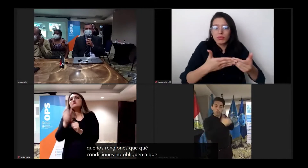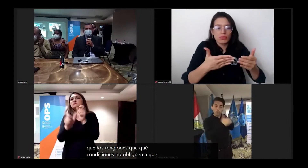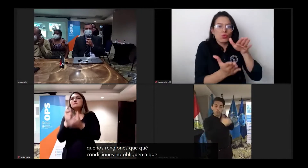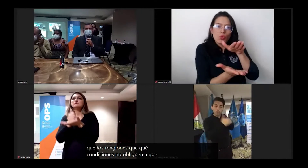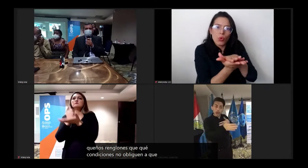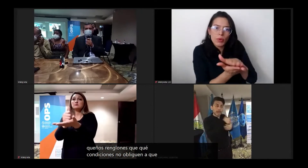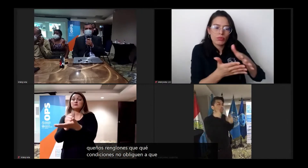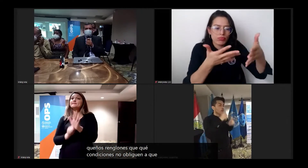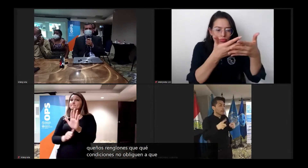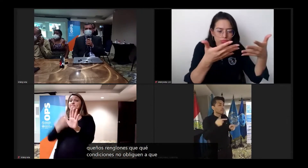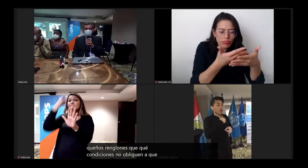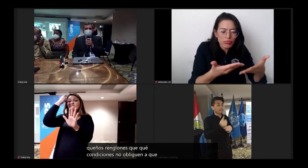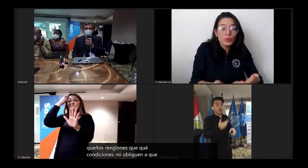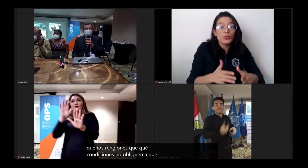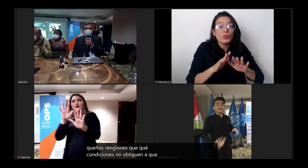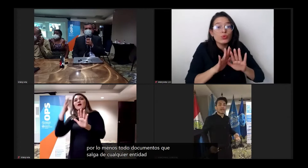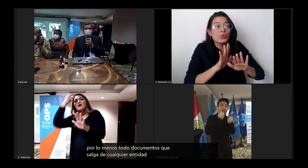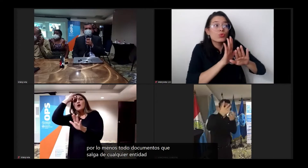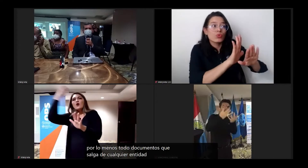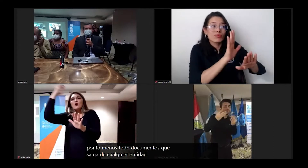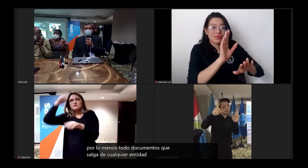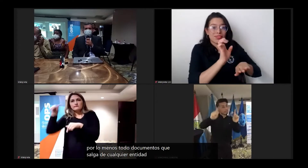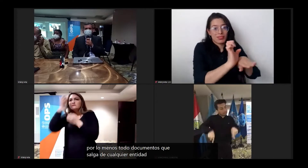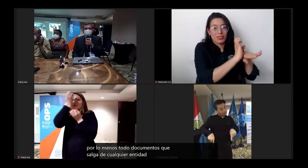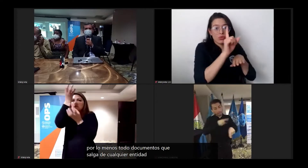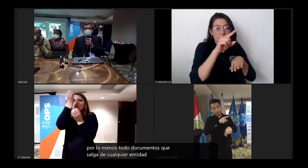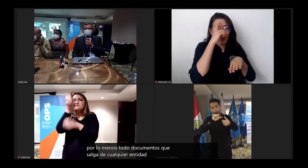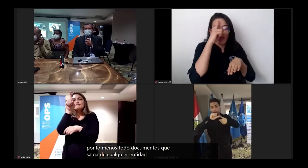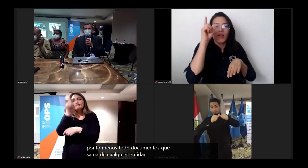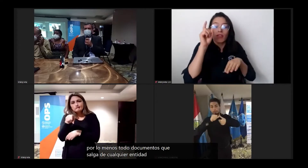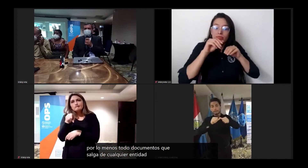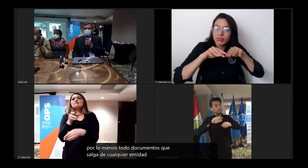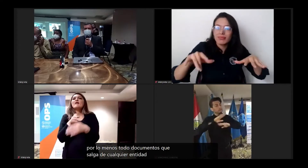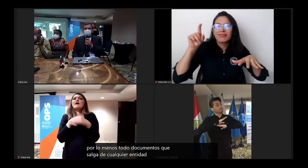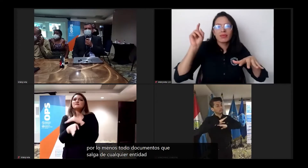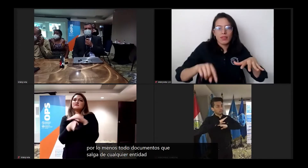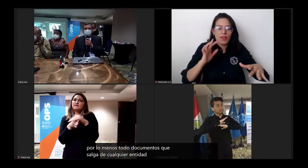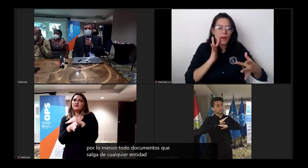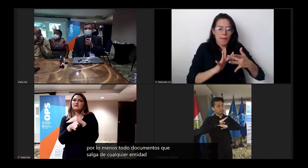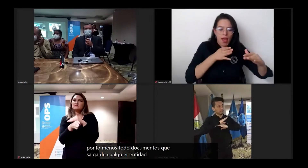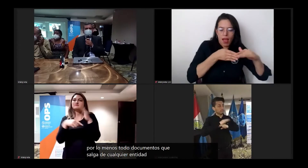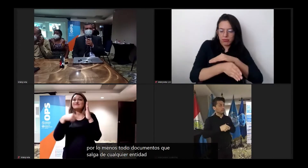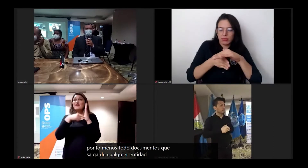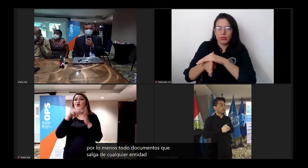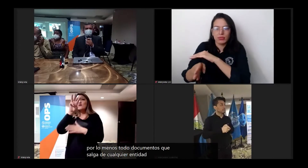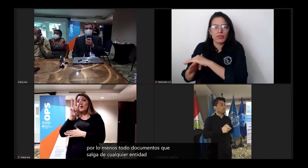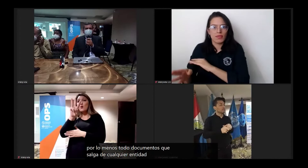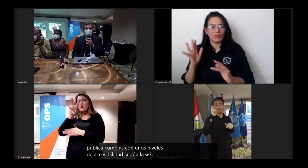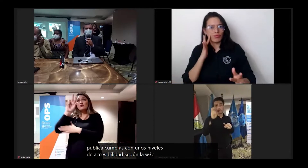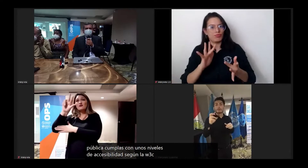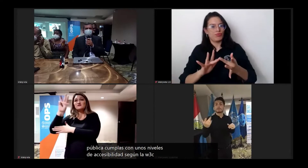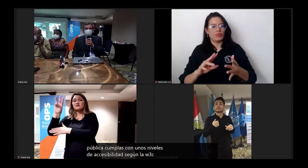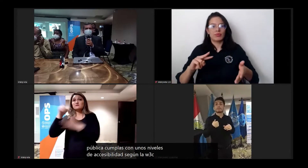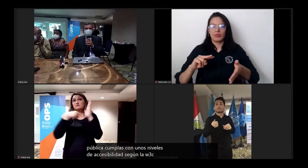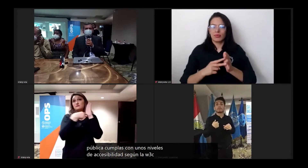de cualquier entidad pública cumpla con unos niveles de accesibilidad según la W3C. Con eso